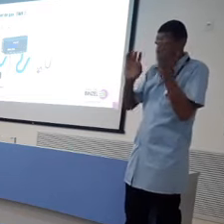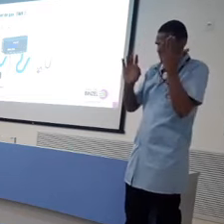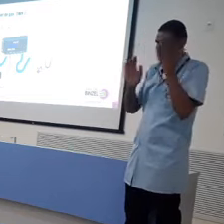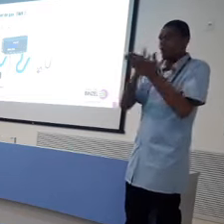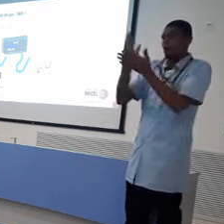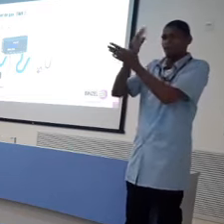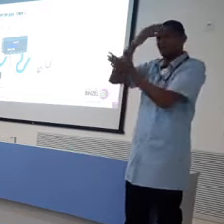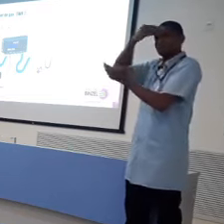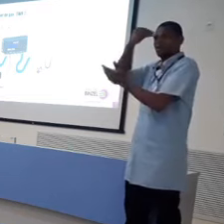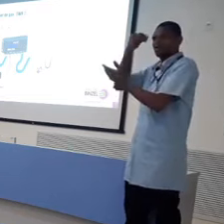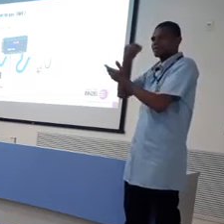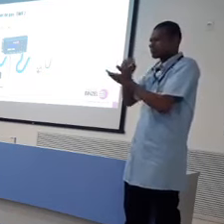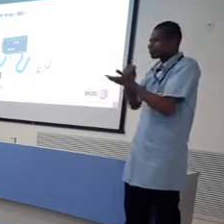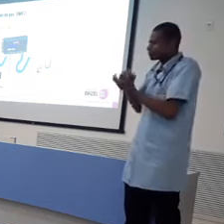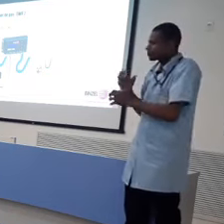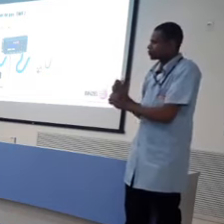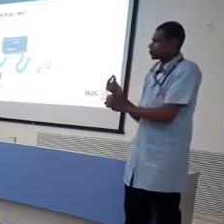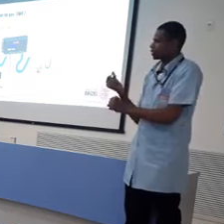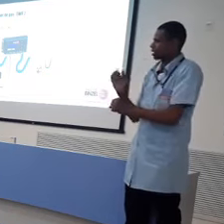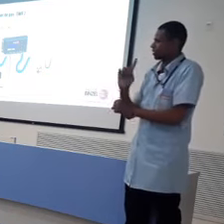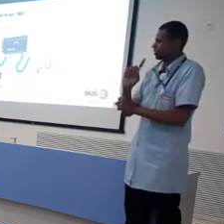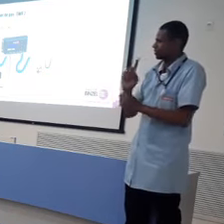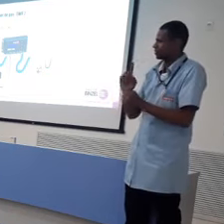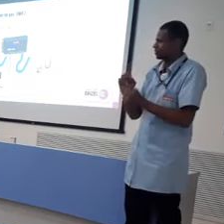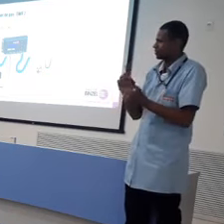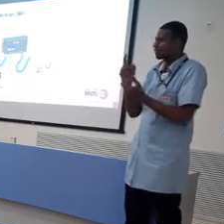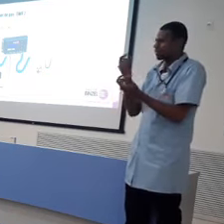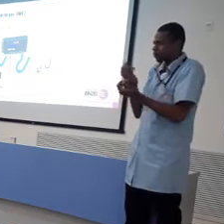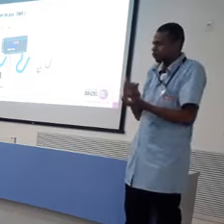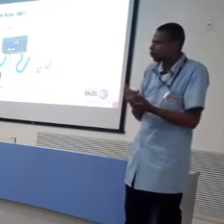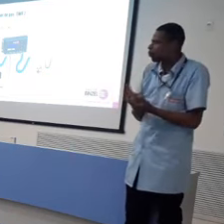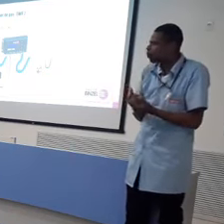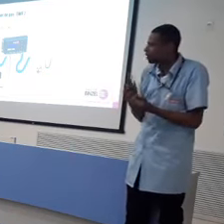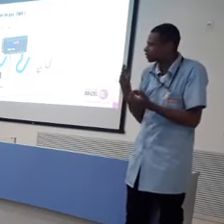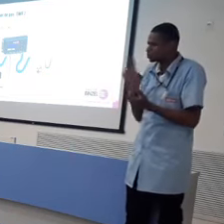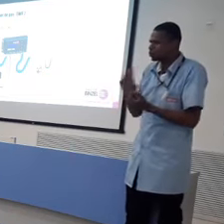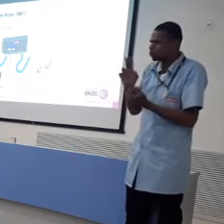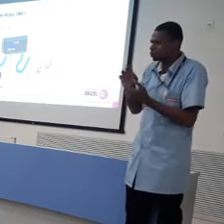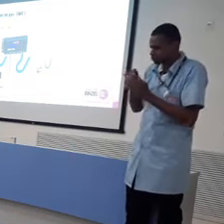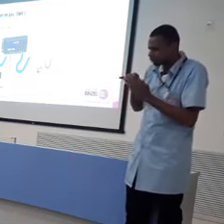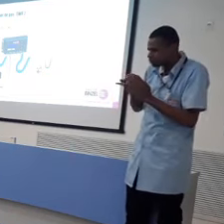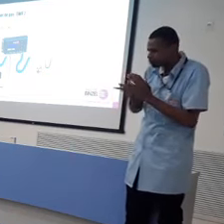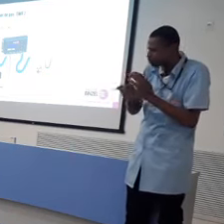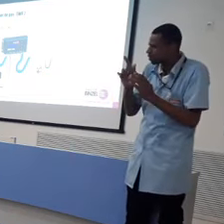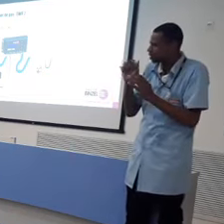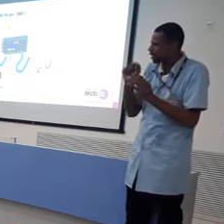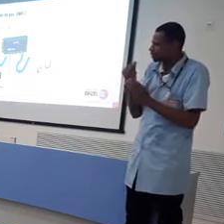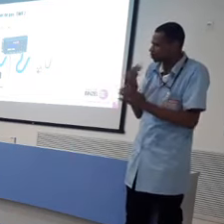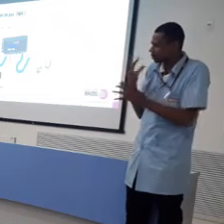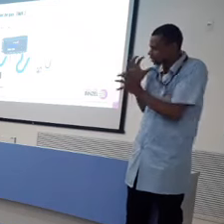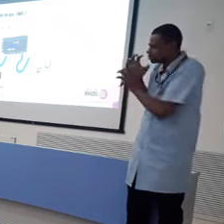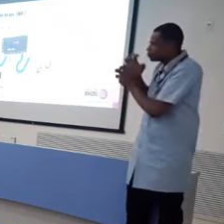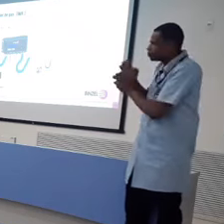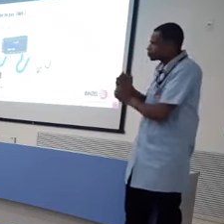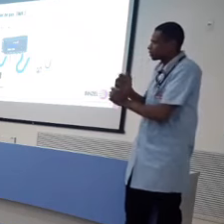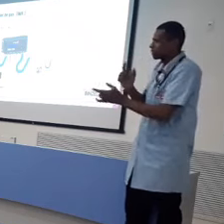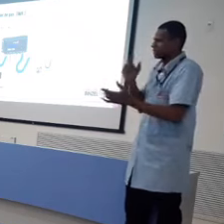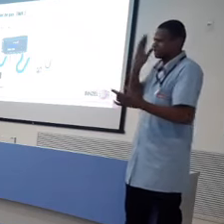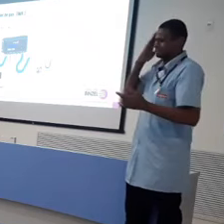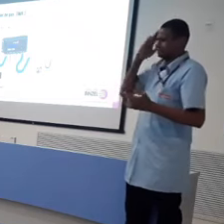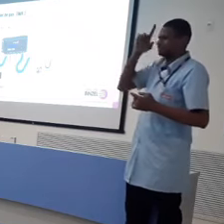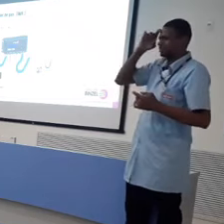cara fala: quanto será que eu gasto nessa solda aqui de gás? Às vezes o cara não tem muita ideia do que fazer. Esse equipamento, além